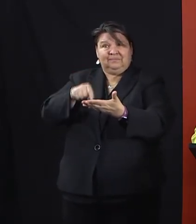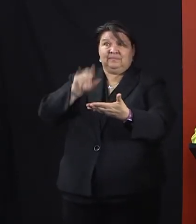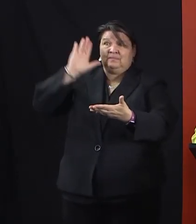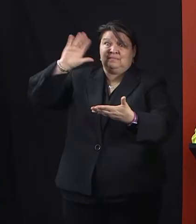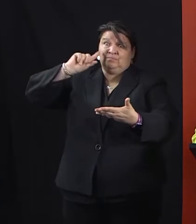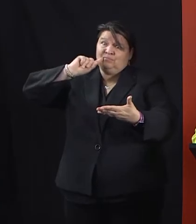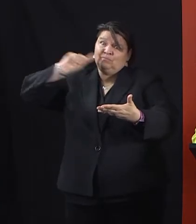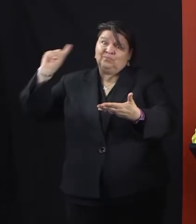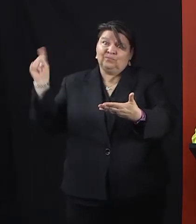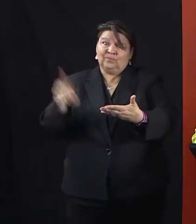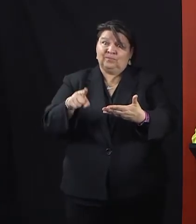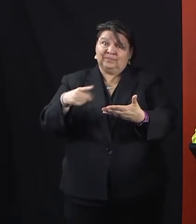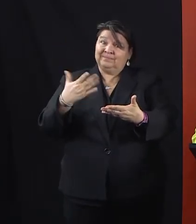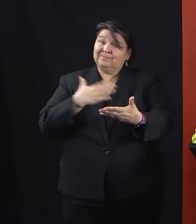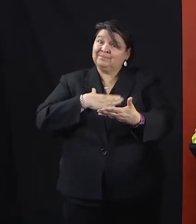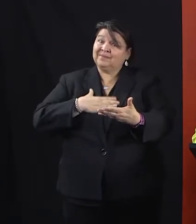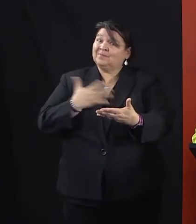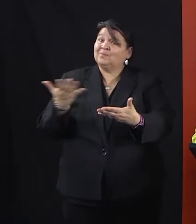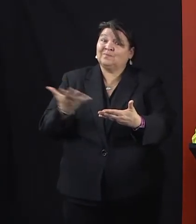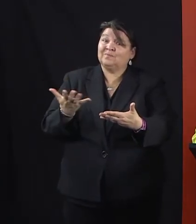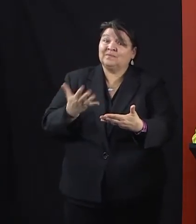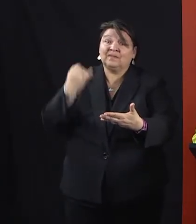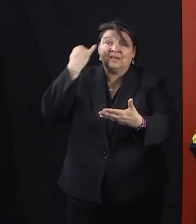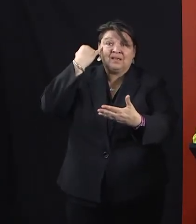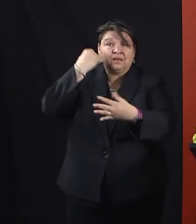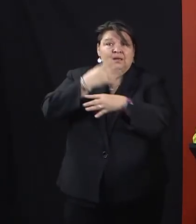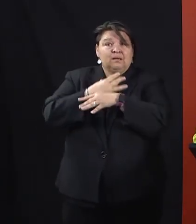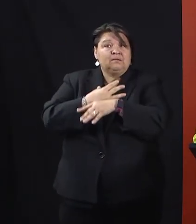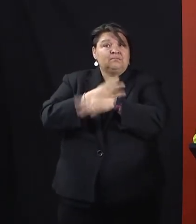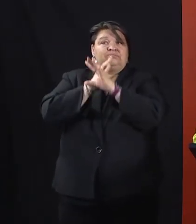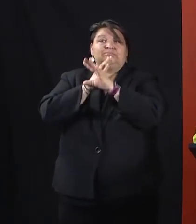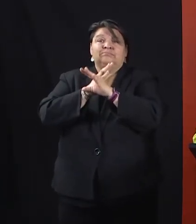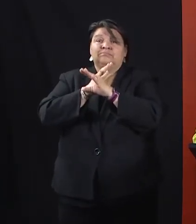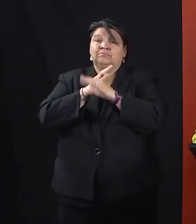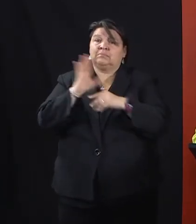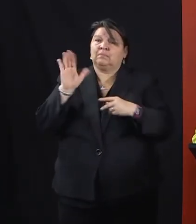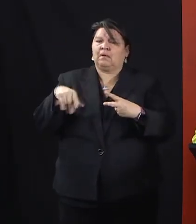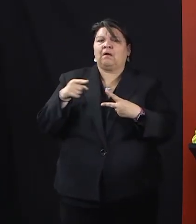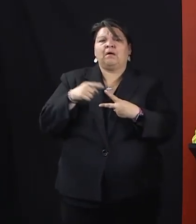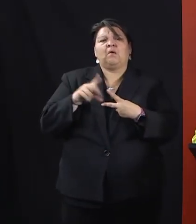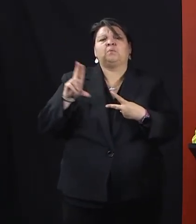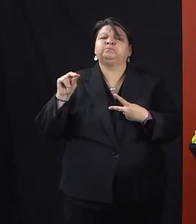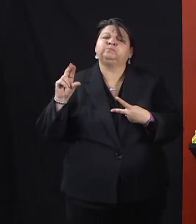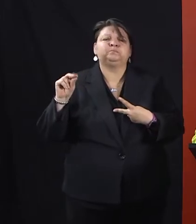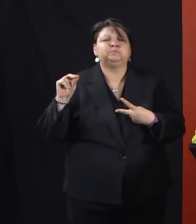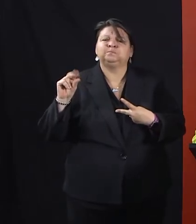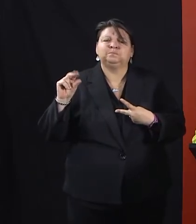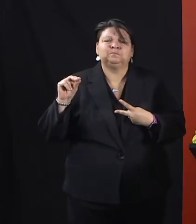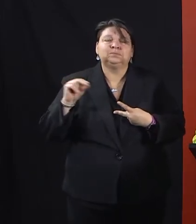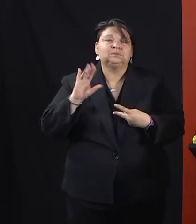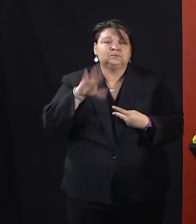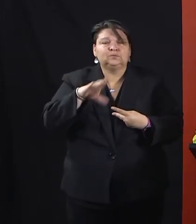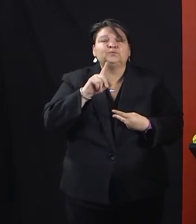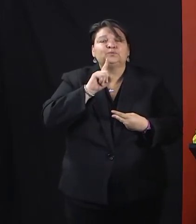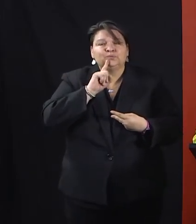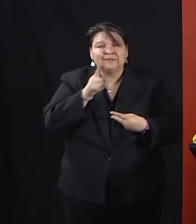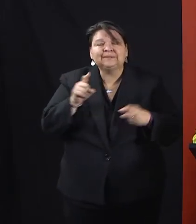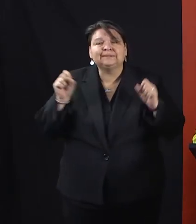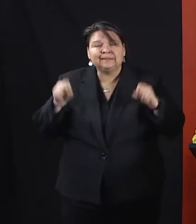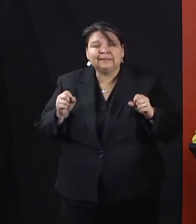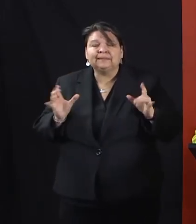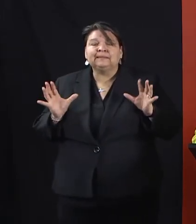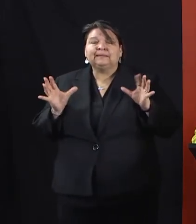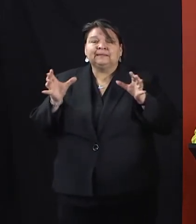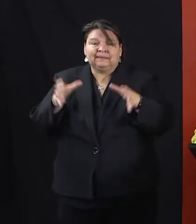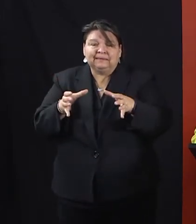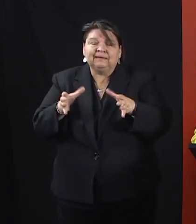gather, but you must have social distancing. Y las órdenes del gobernador en esta declaración son muy específicas, donde también